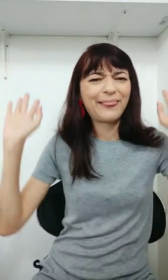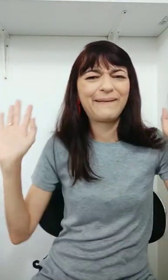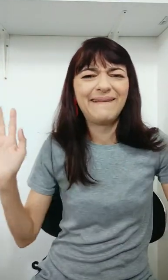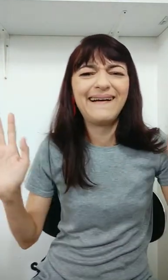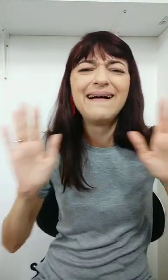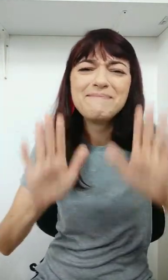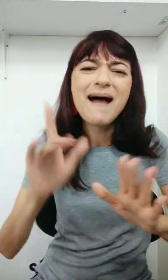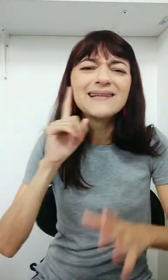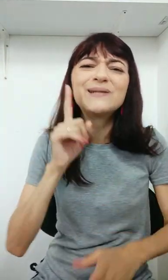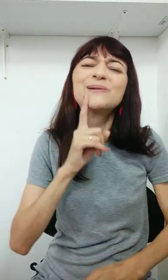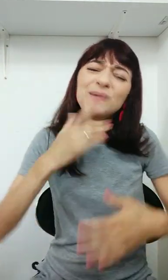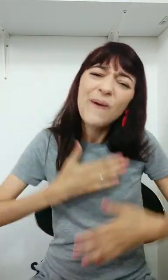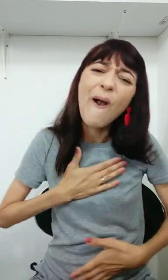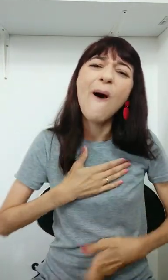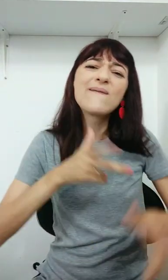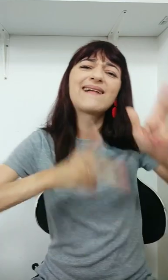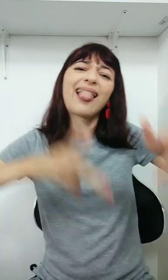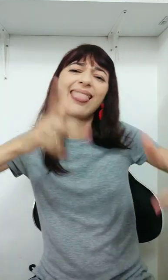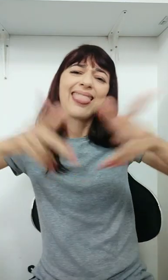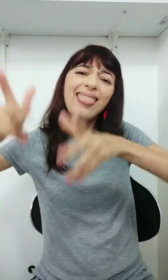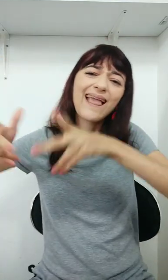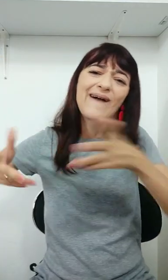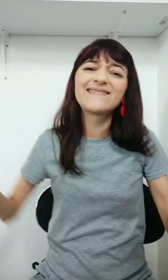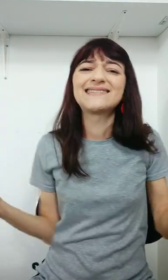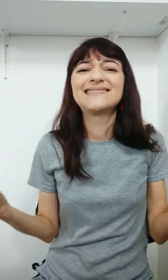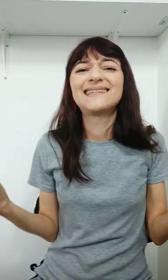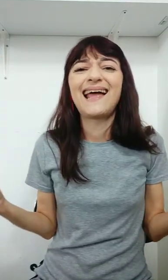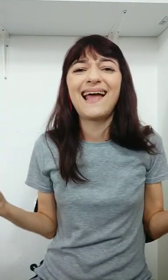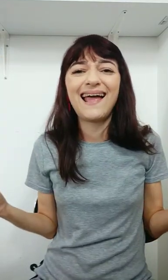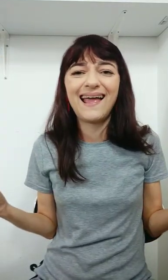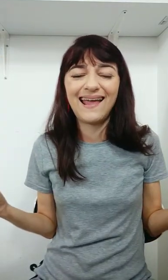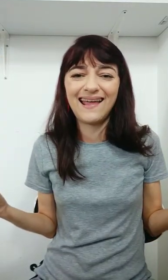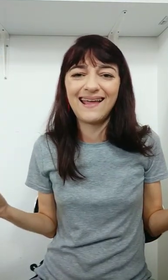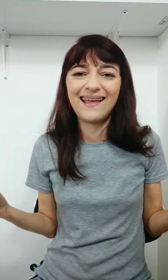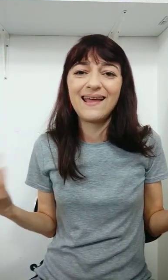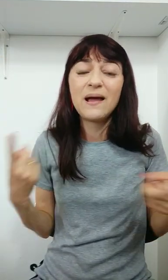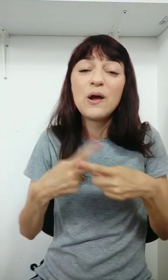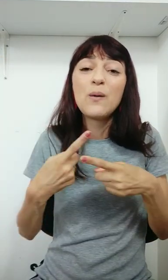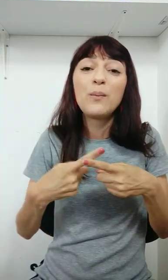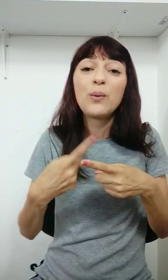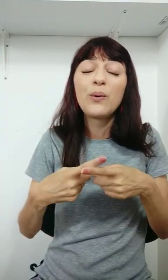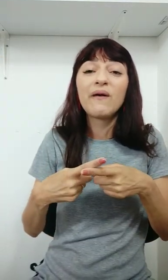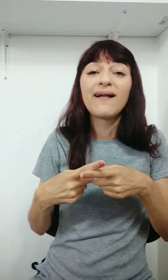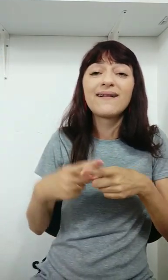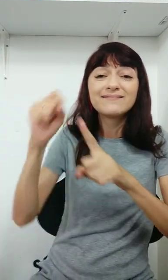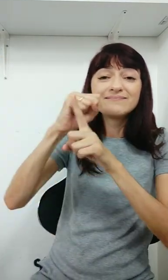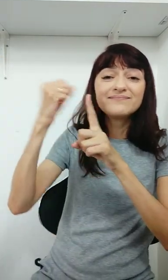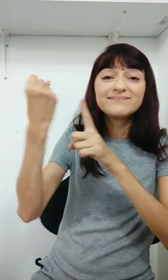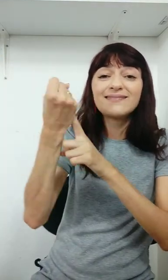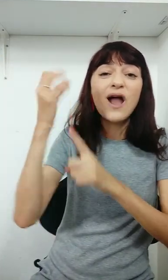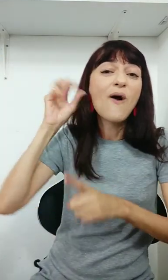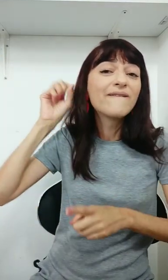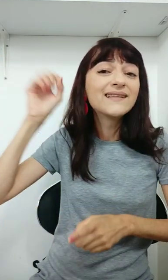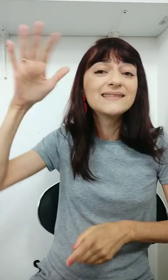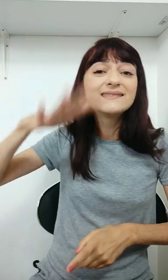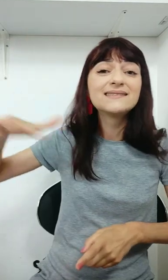vou aceitar aqui uma videochamada de qualquer pessoa, mas quando eu quiser conversar com alguém via smartphone, via celular,